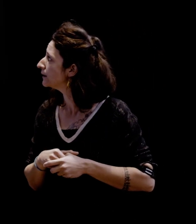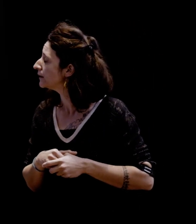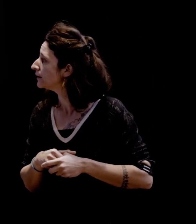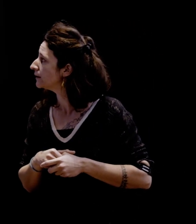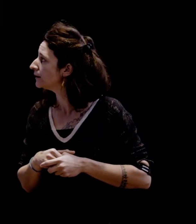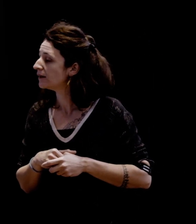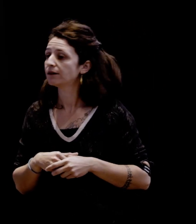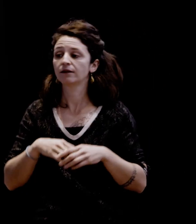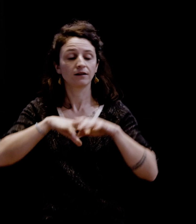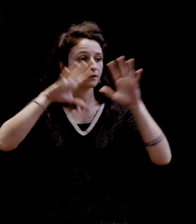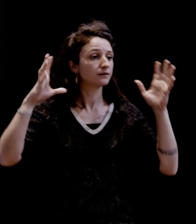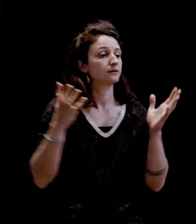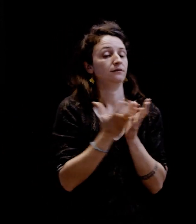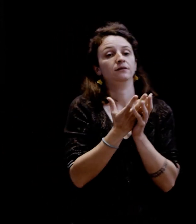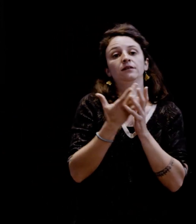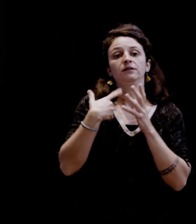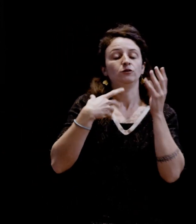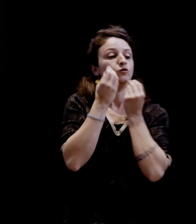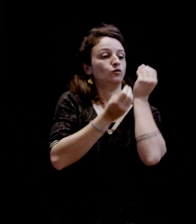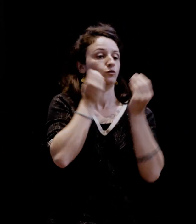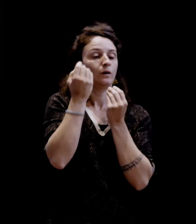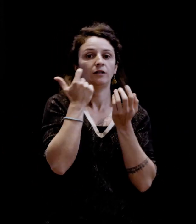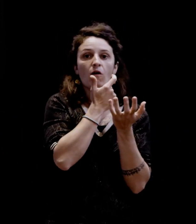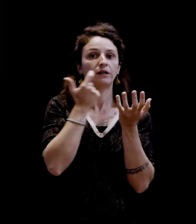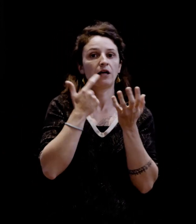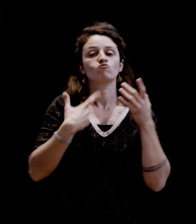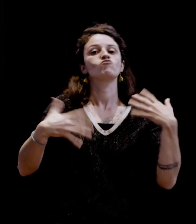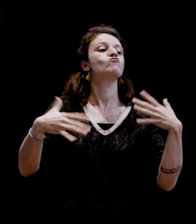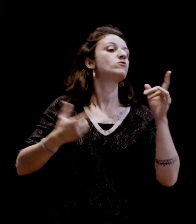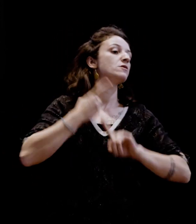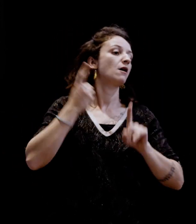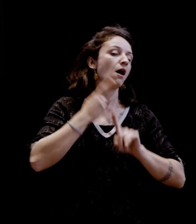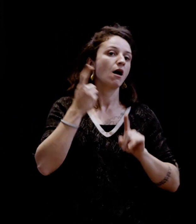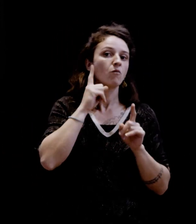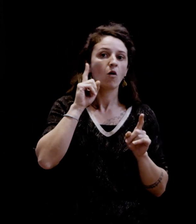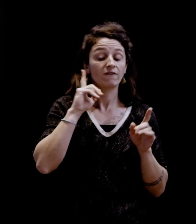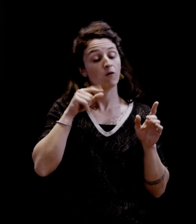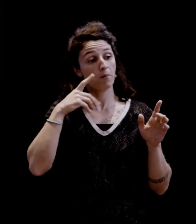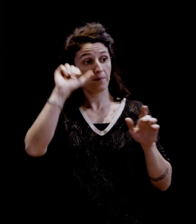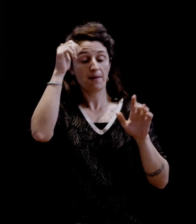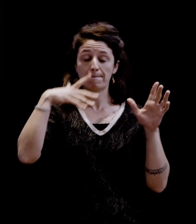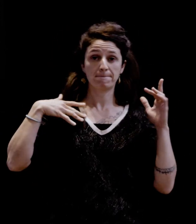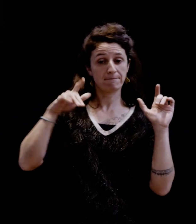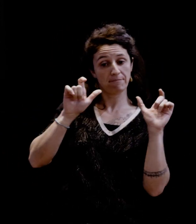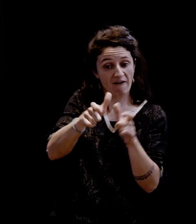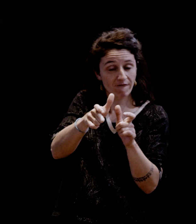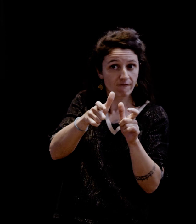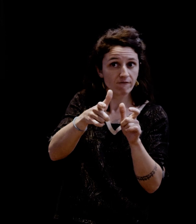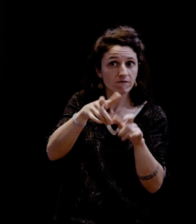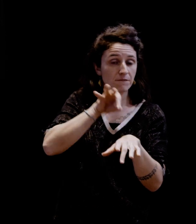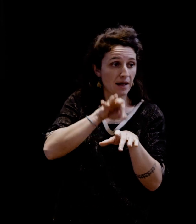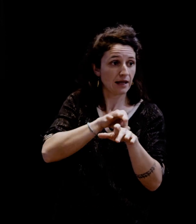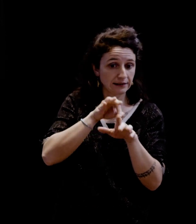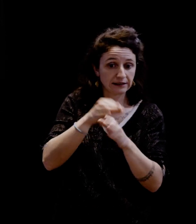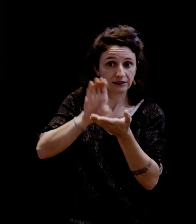Voilà. Les grands enjeux de la prise en charge orale, elles sont importantes parce qu'il faut reconnaître les signes cliniques spécifiques de la maladie et adapter